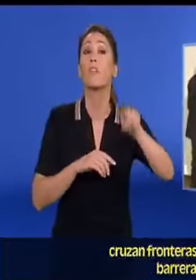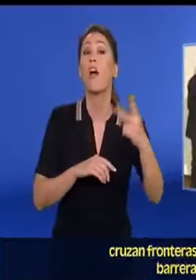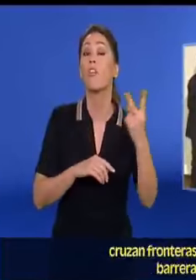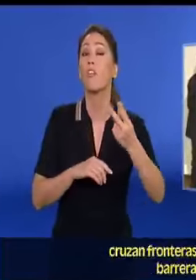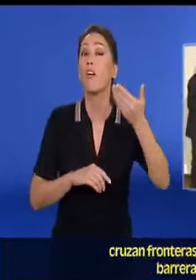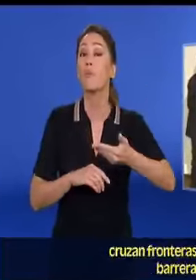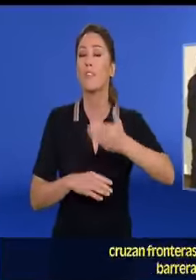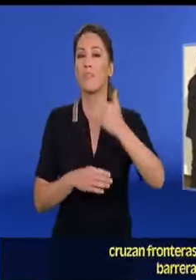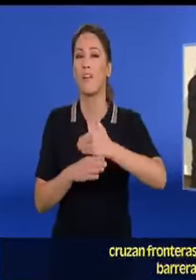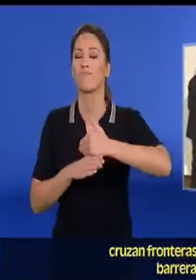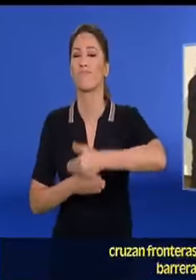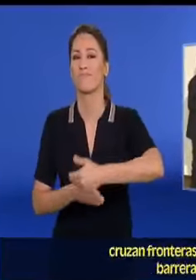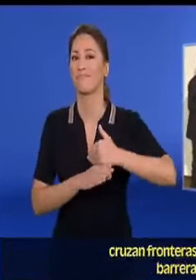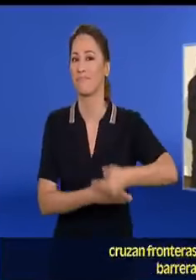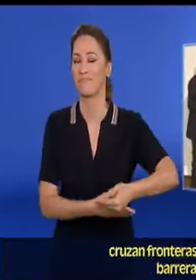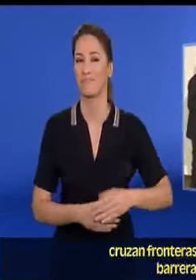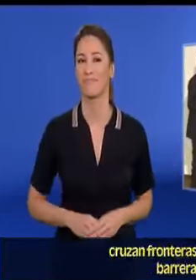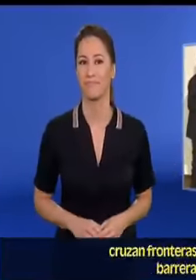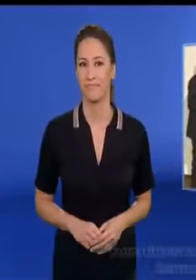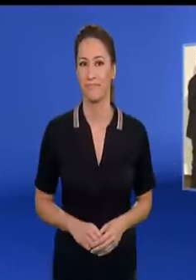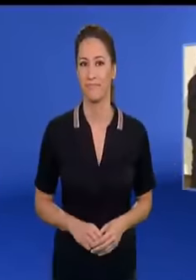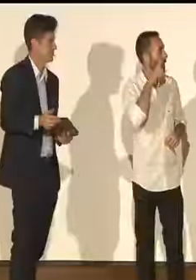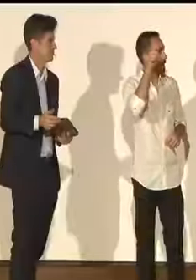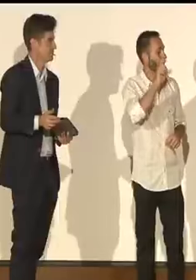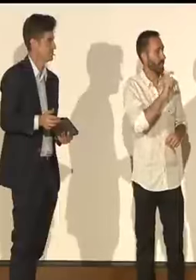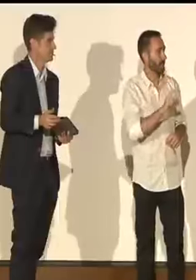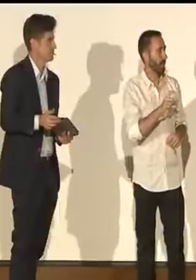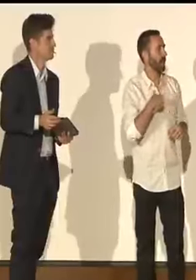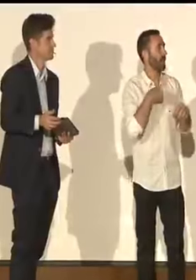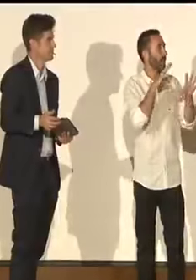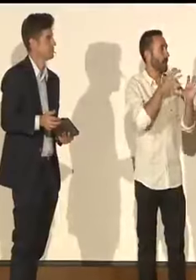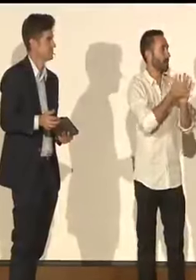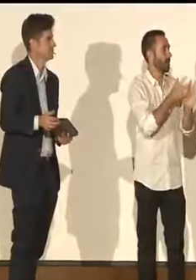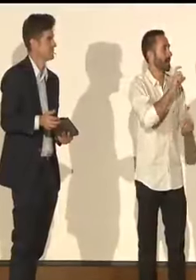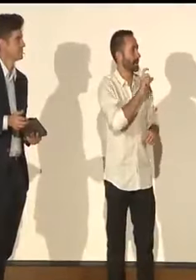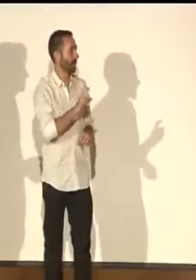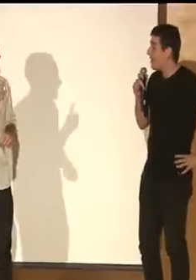derriban barreras. Comunicaréis con el internacional, en tiempo libre, con otra gente sorda allí de Italia.